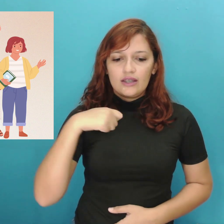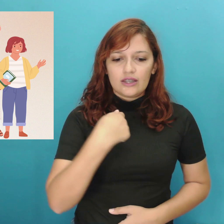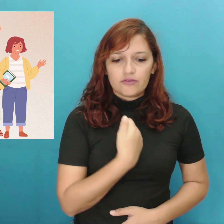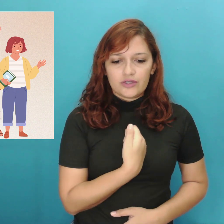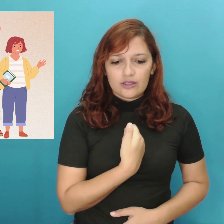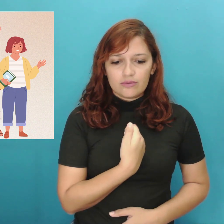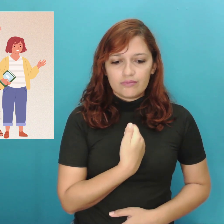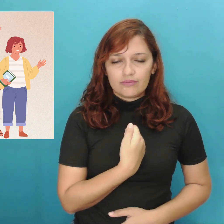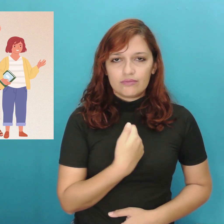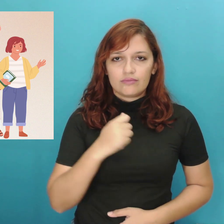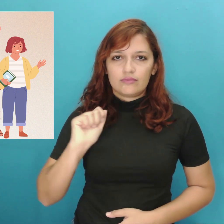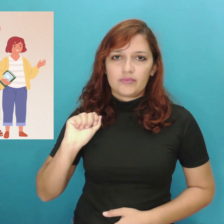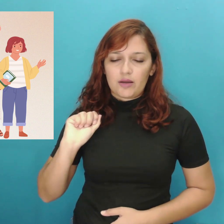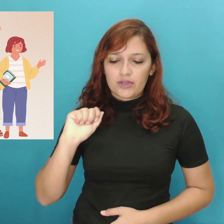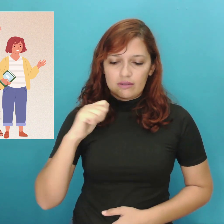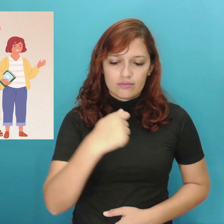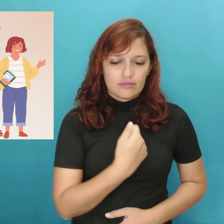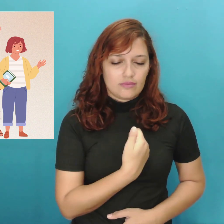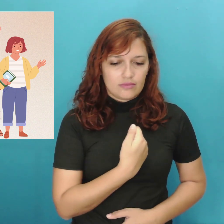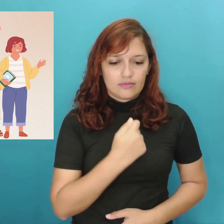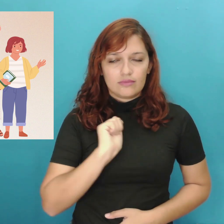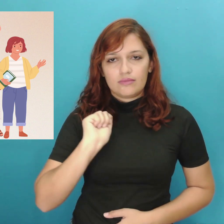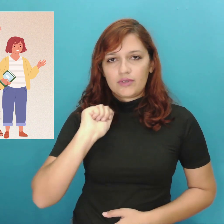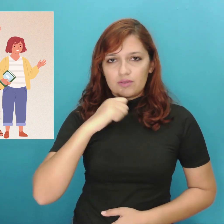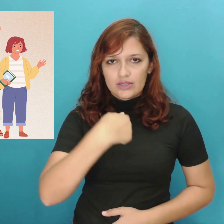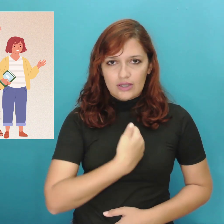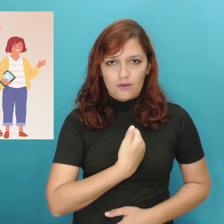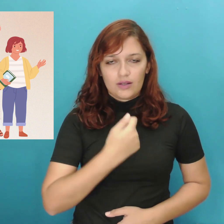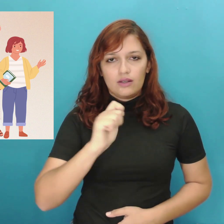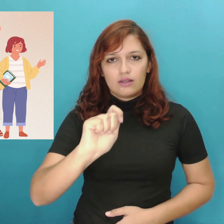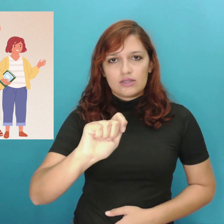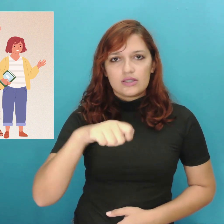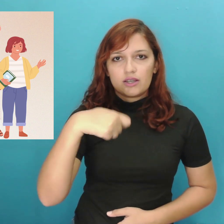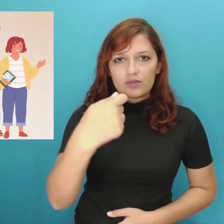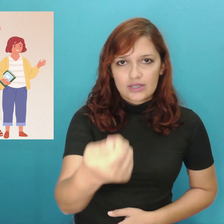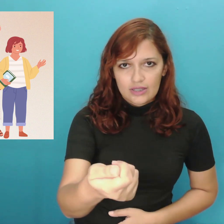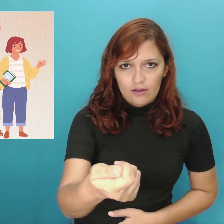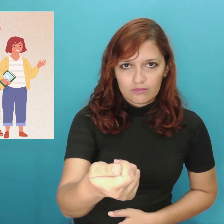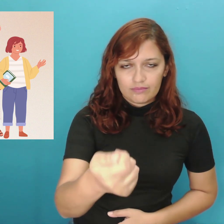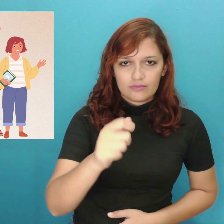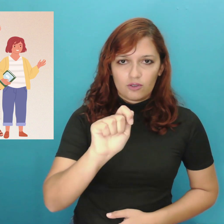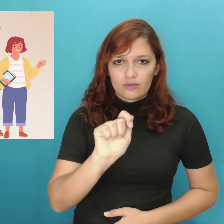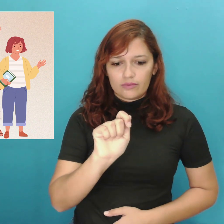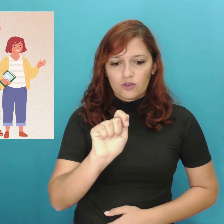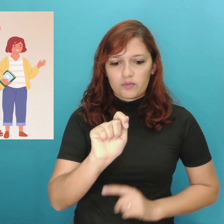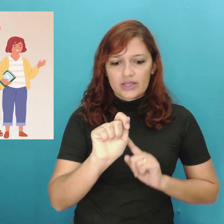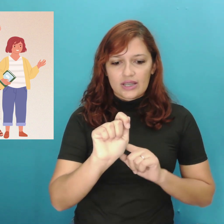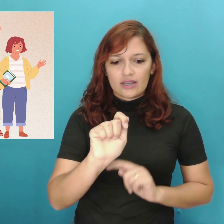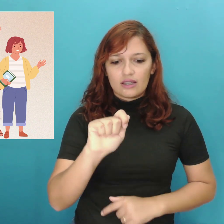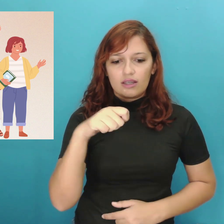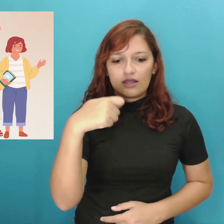e viro para mim. Meu sinal. Seu sinal. Começa aqui e